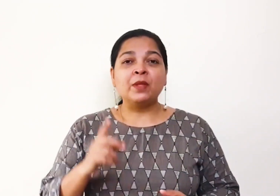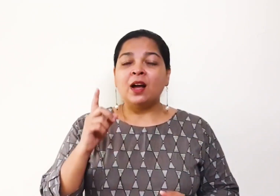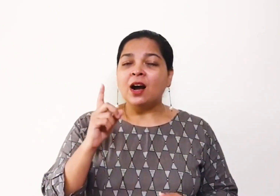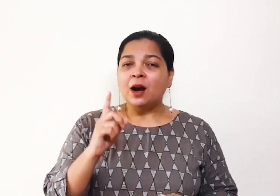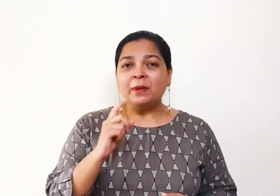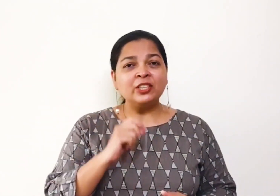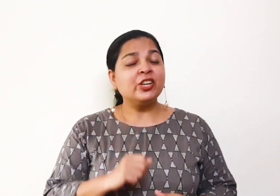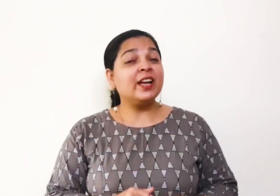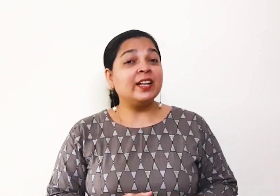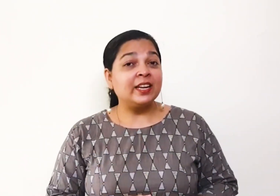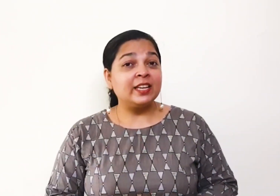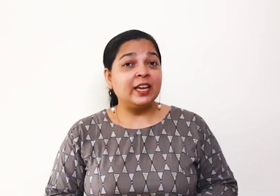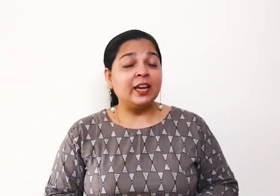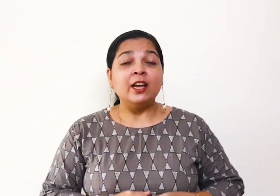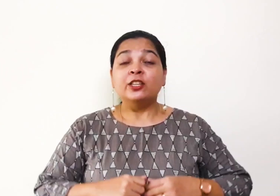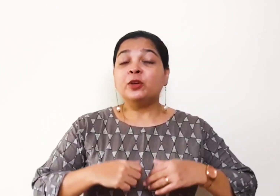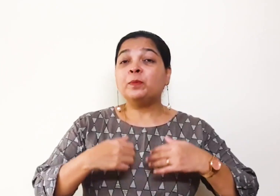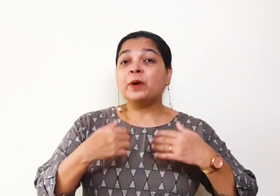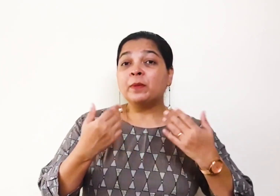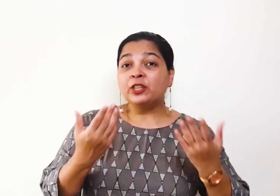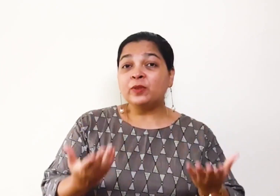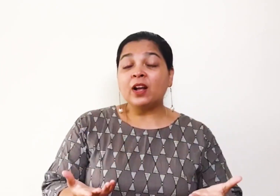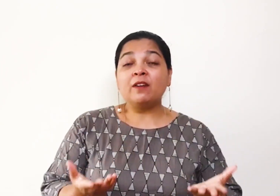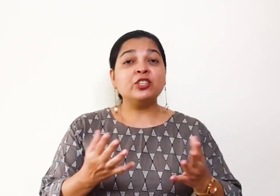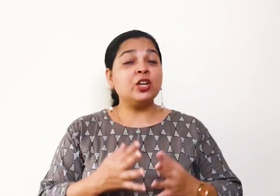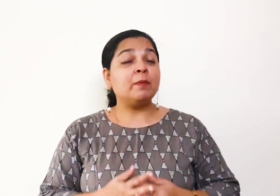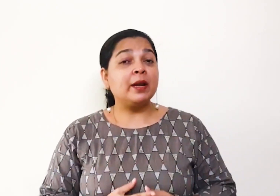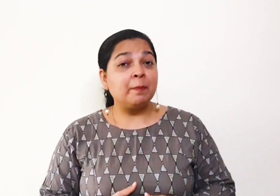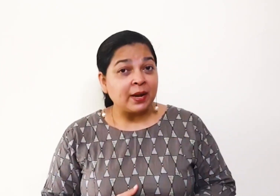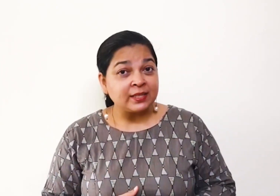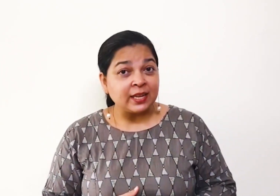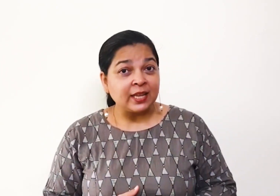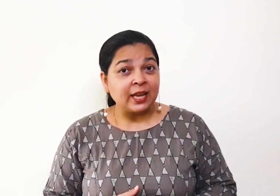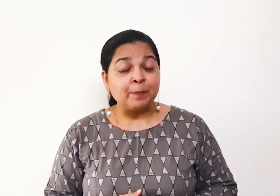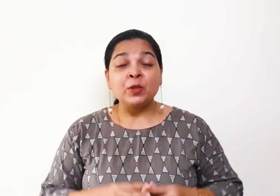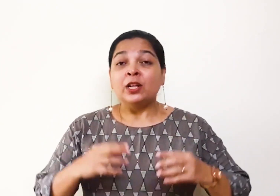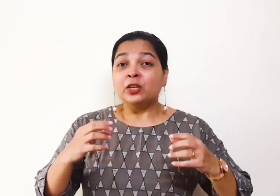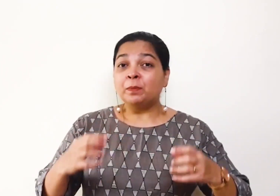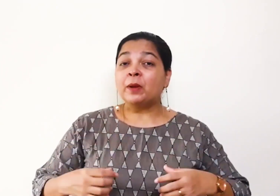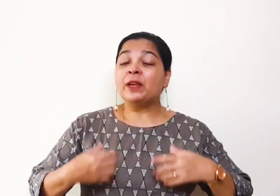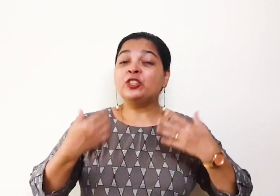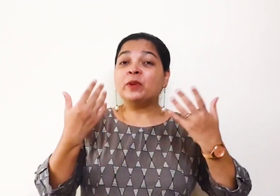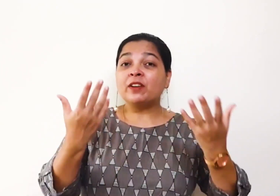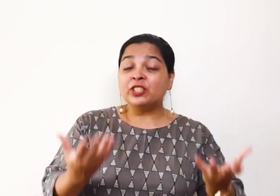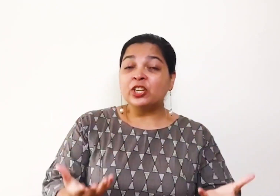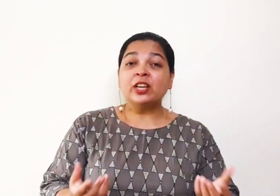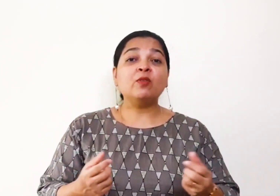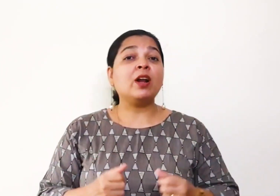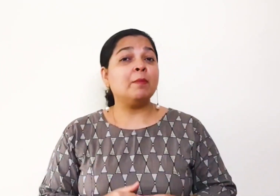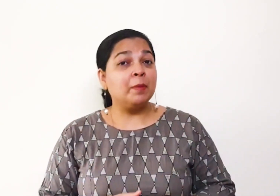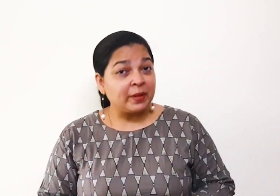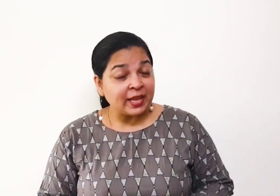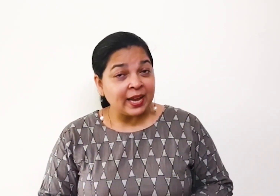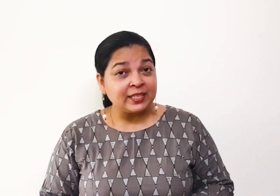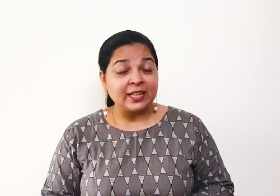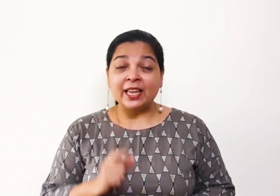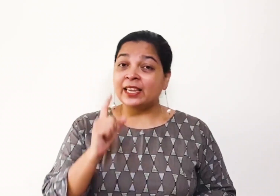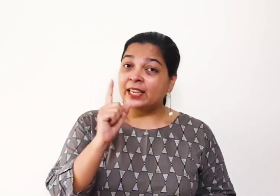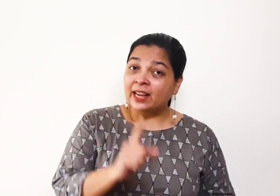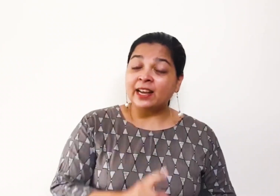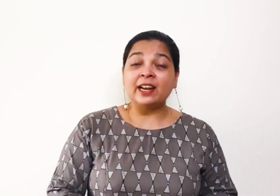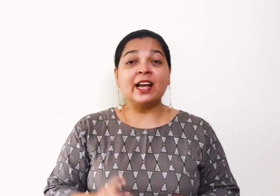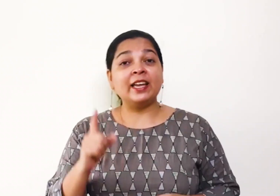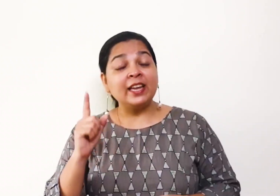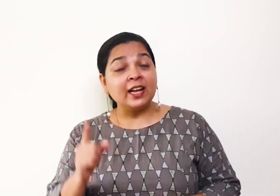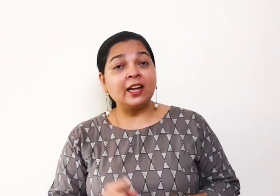रखिबे परमेश्वरंक संतान हिसाब रे जेते बेले आमो पाखकु परमेश्वरंक वाक्य आसिबो